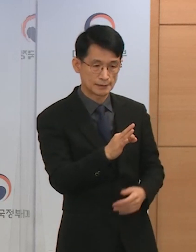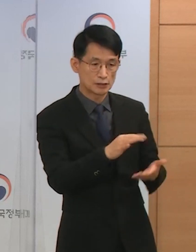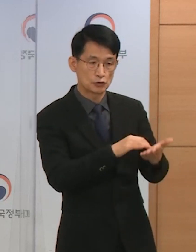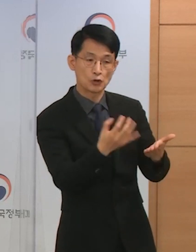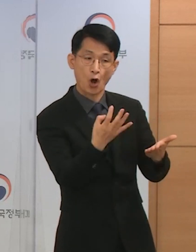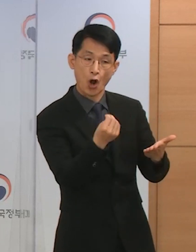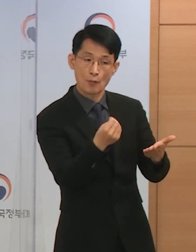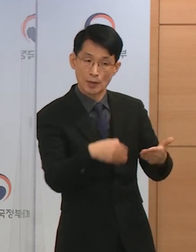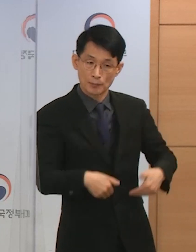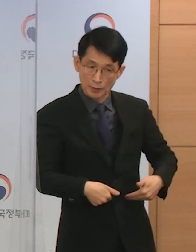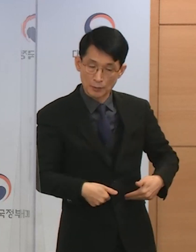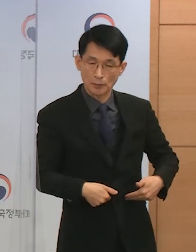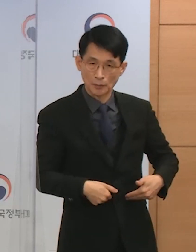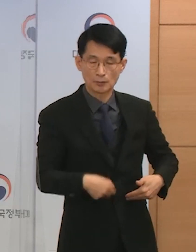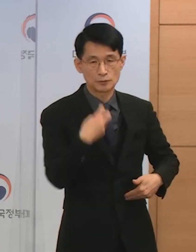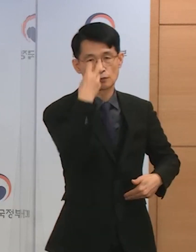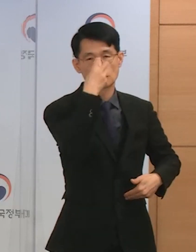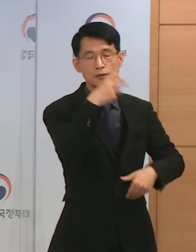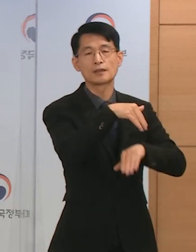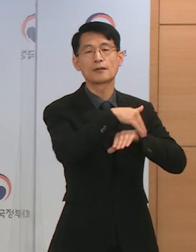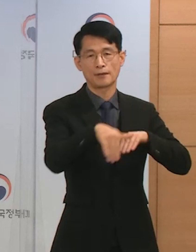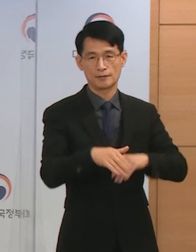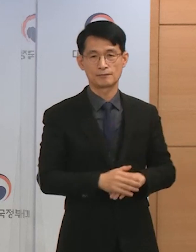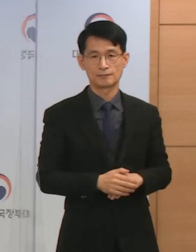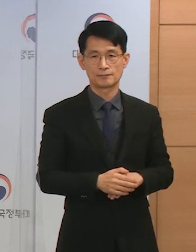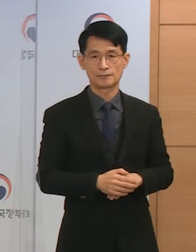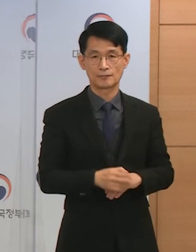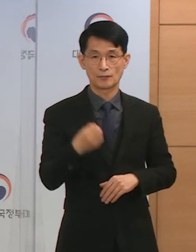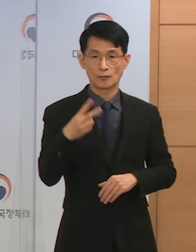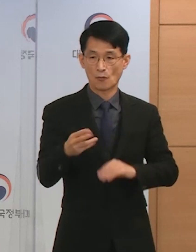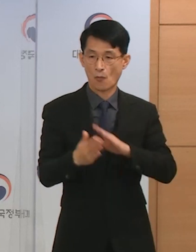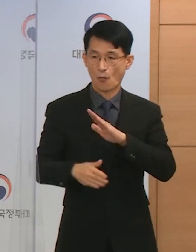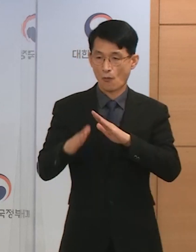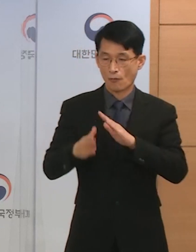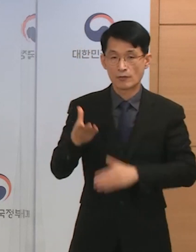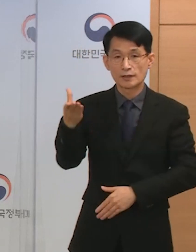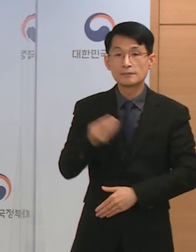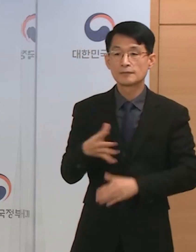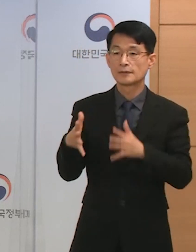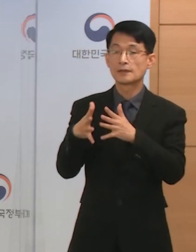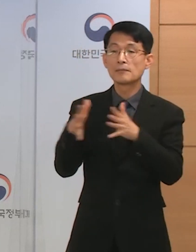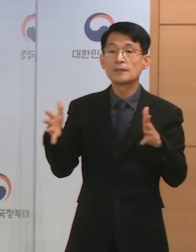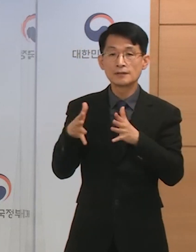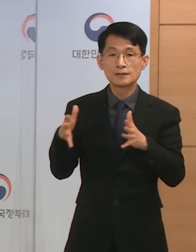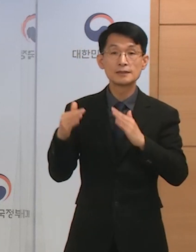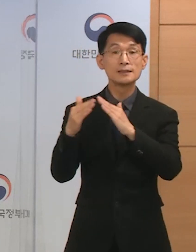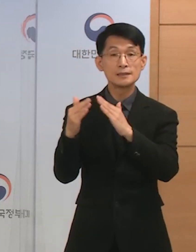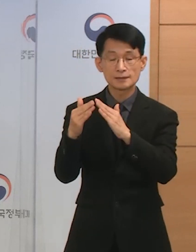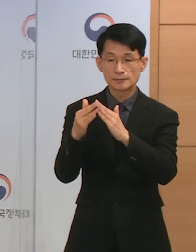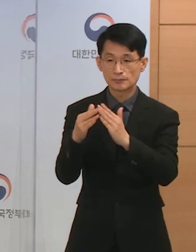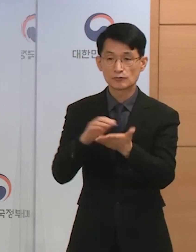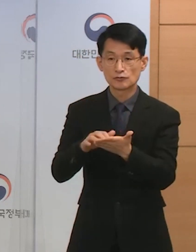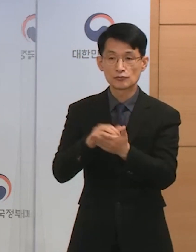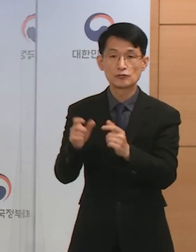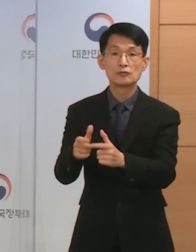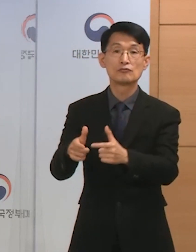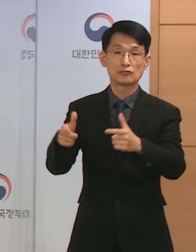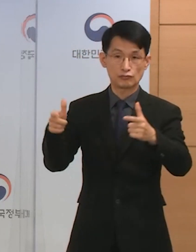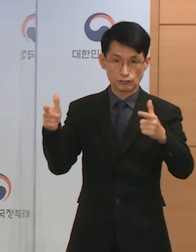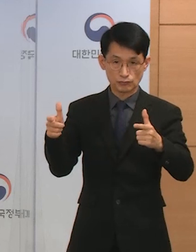실시하도록 권고하였습니다. 다음은 공공임대주택 공급 확대 및 취약 계층에